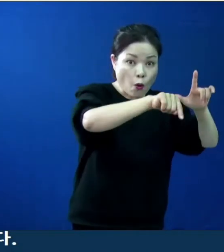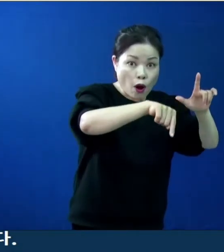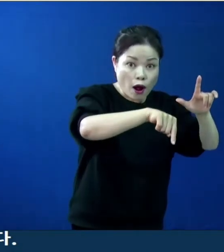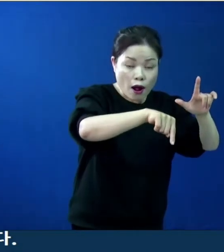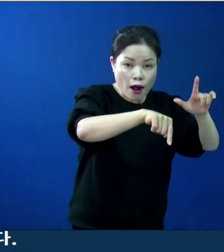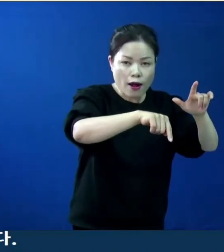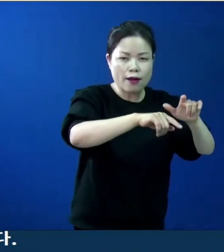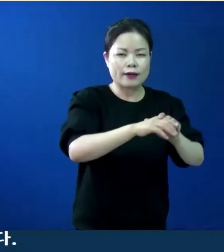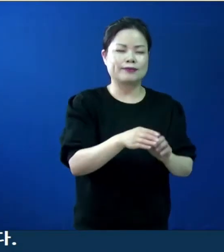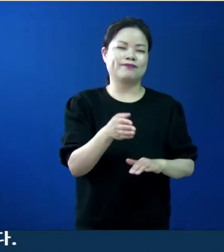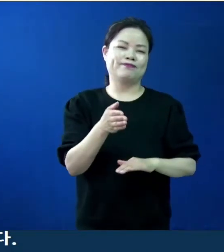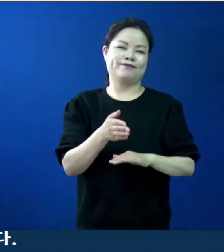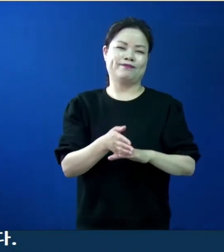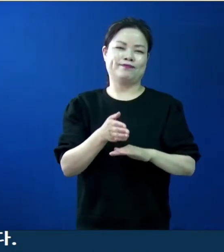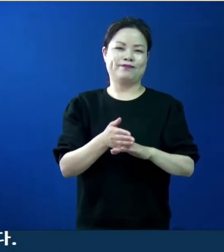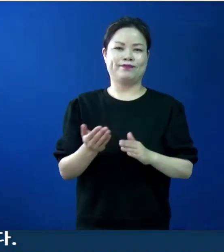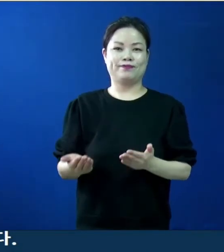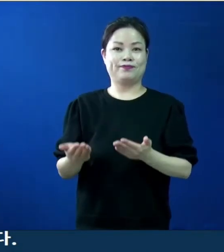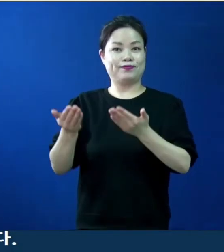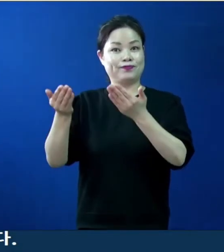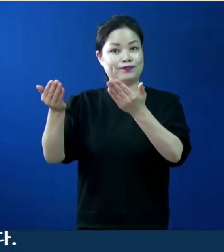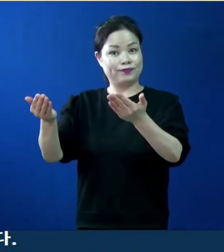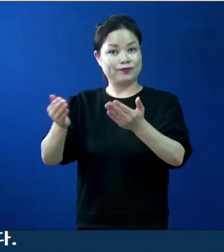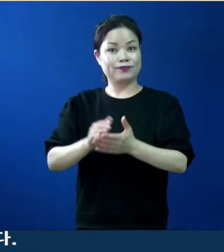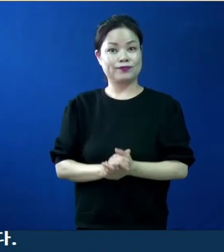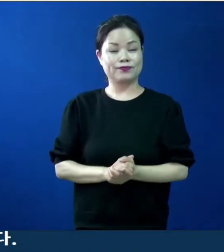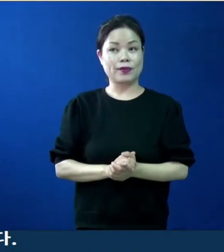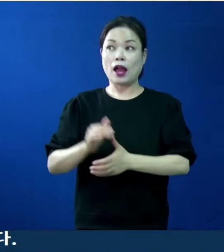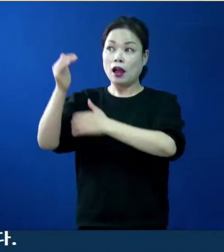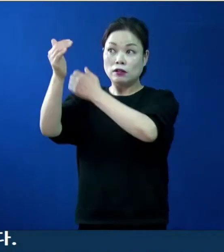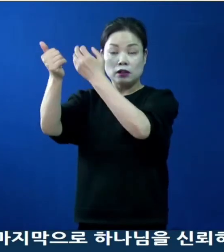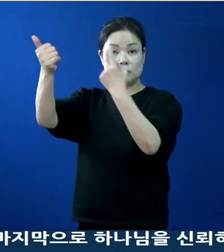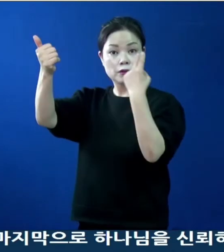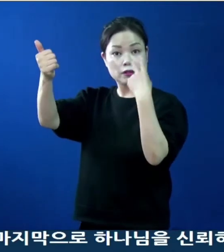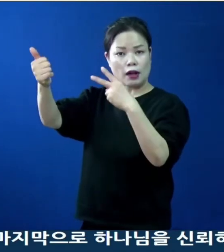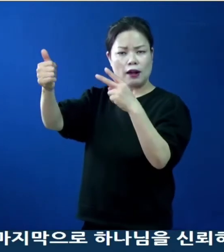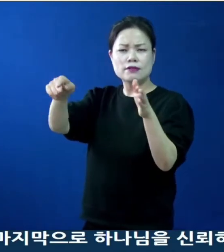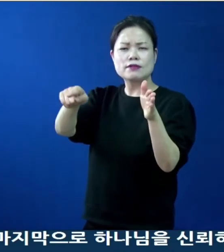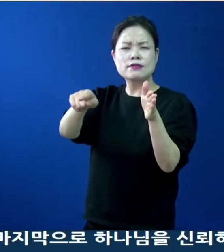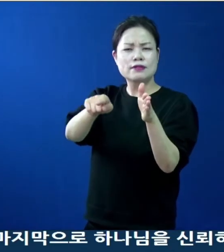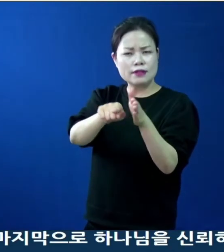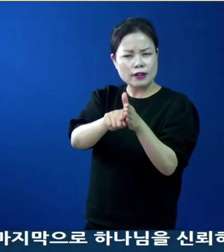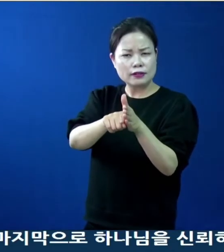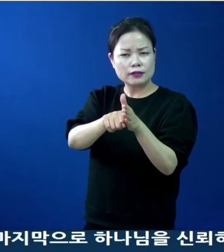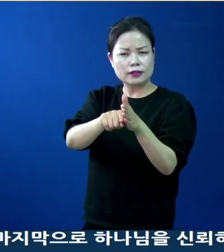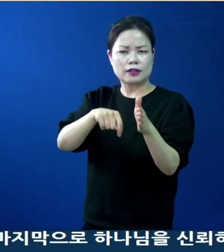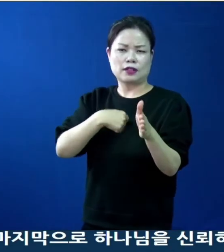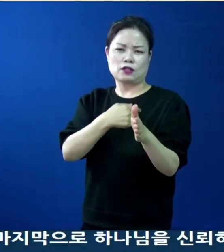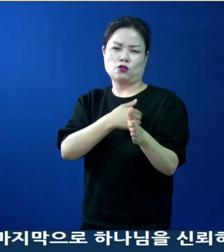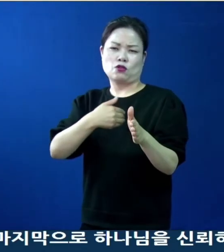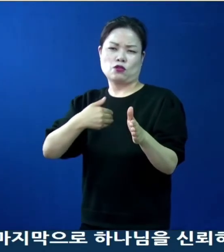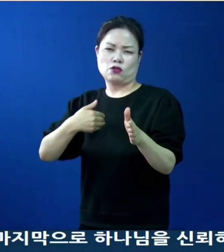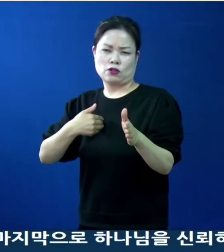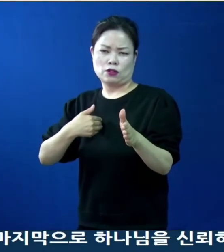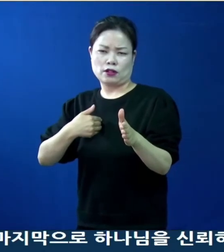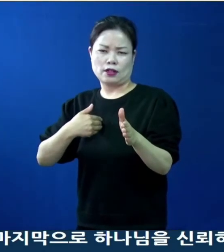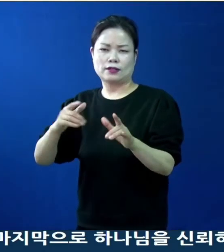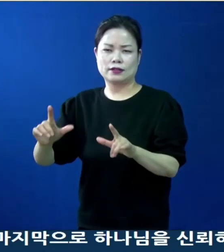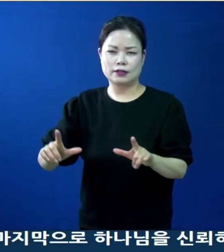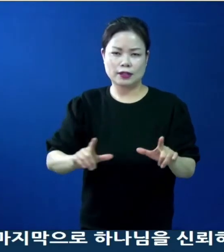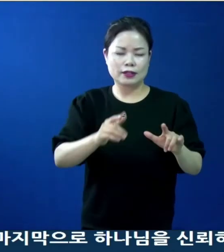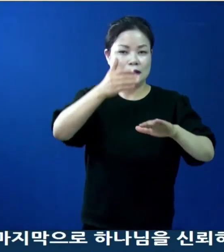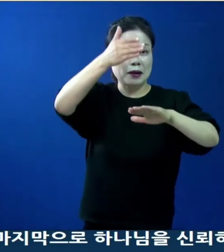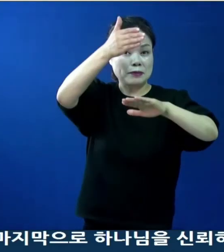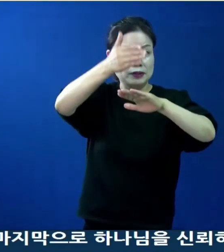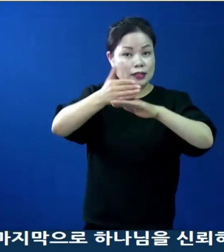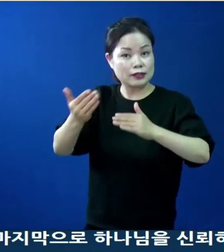정말 감사해야 한다는 겁니다. 하나님을 향한 신뢰가 실제 자족하는 삶과 감사하는 삶으로